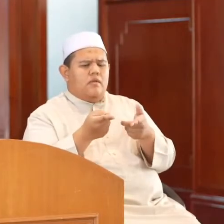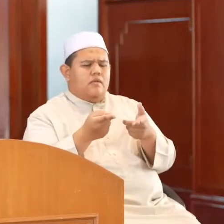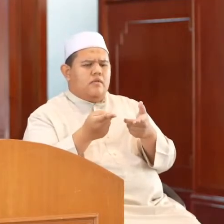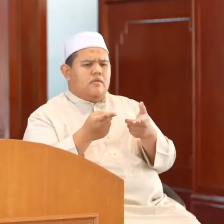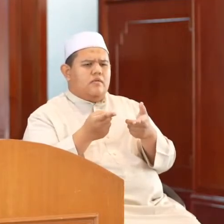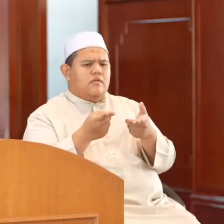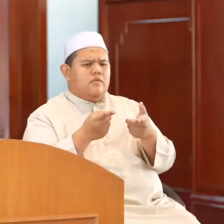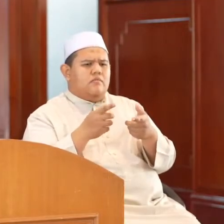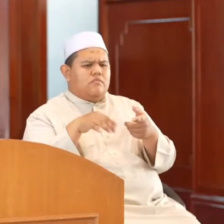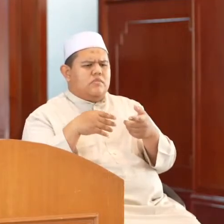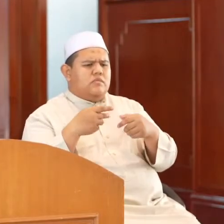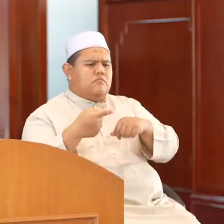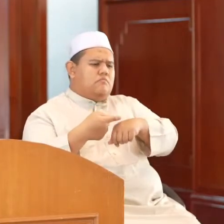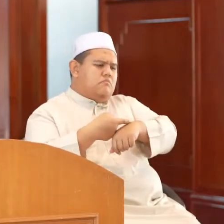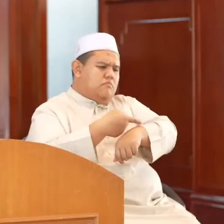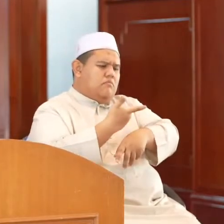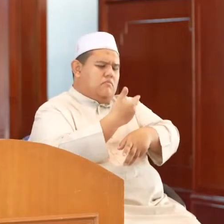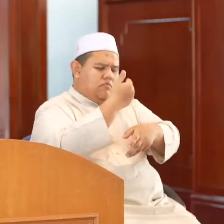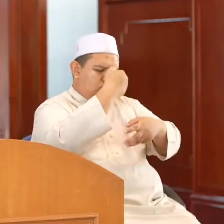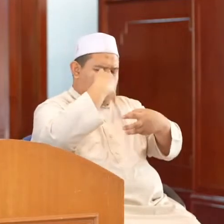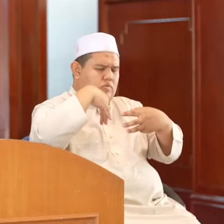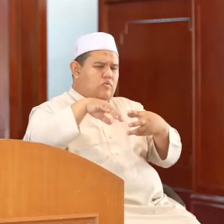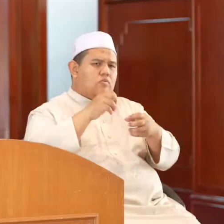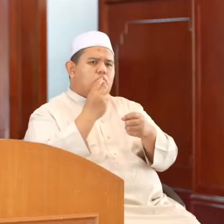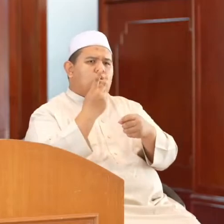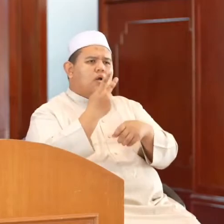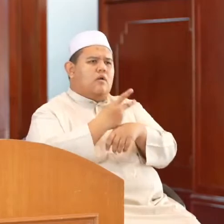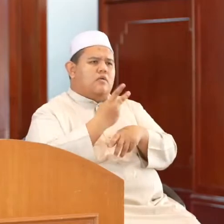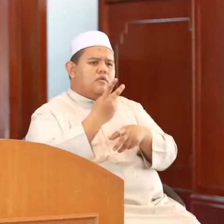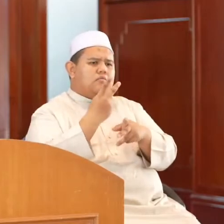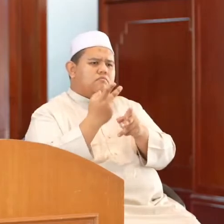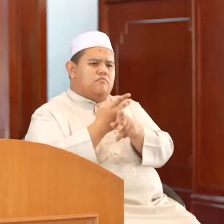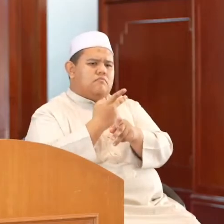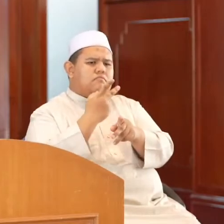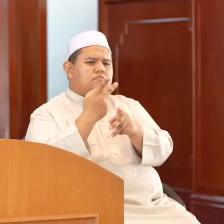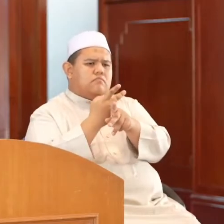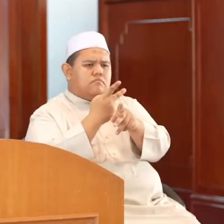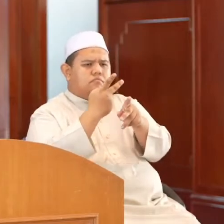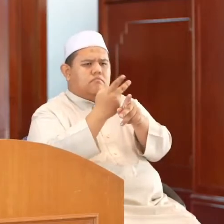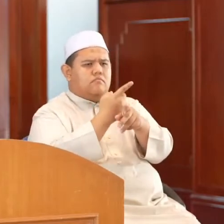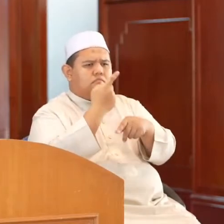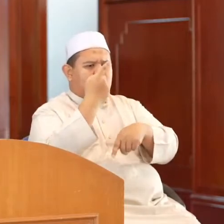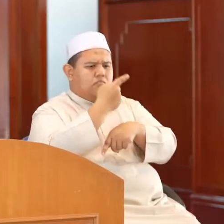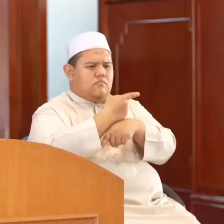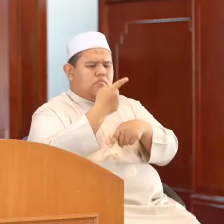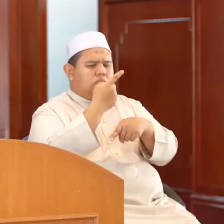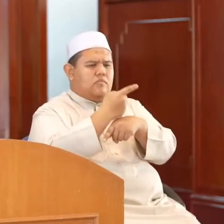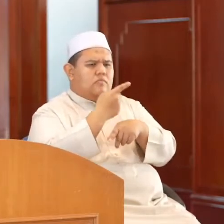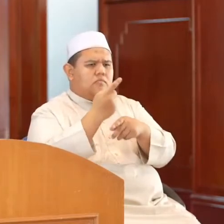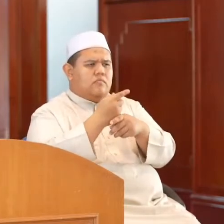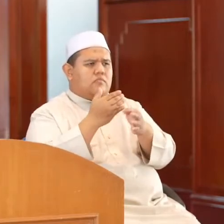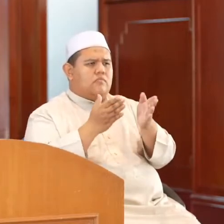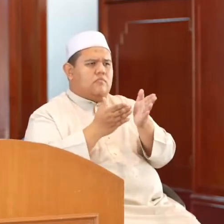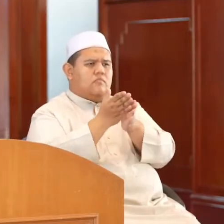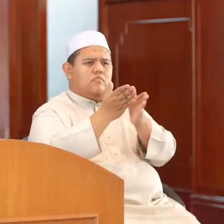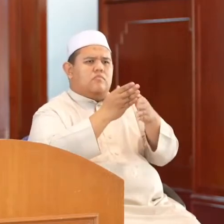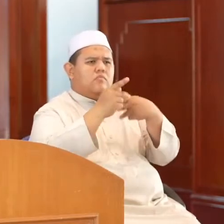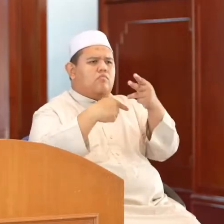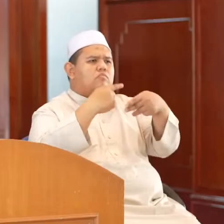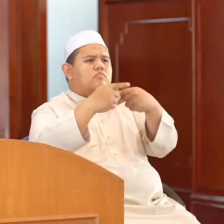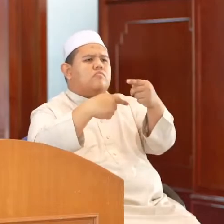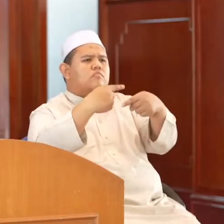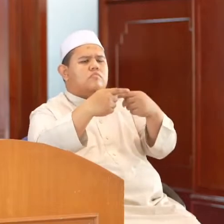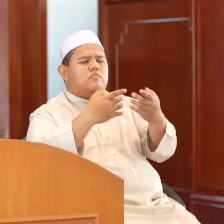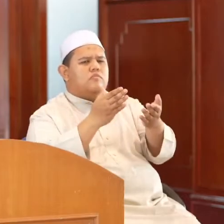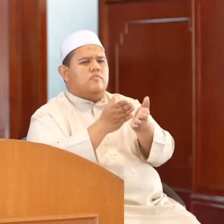maka kena dialisis 2 hari sekali. Dia akan pusing buat 2 hari sekali.